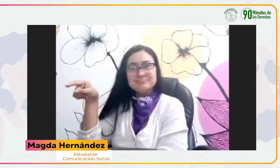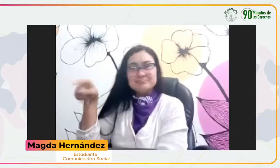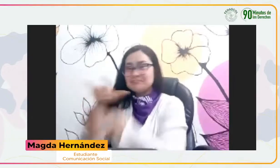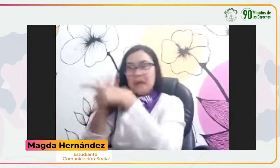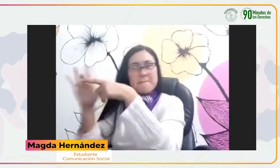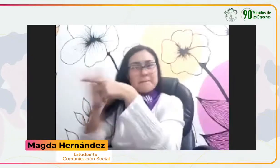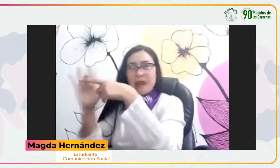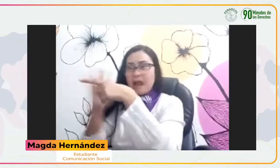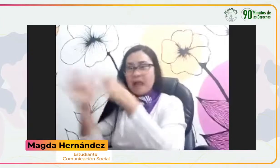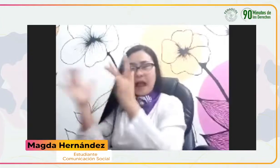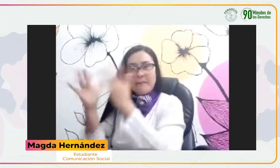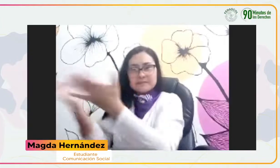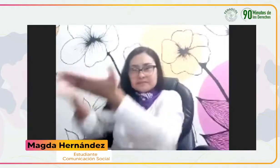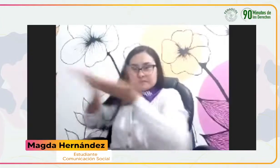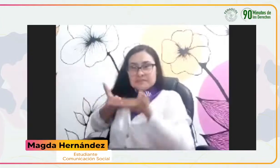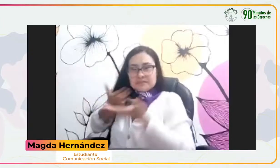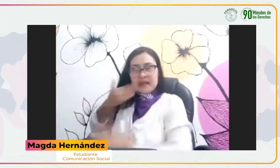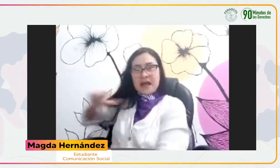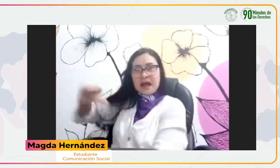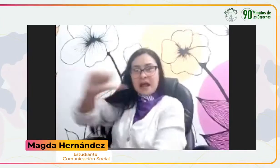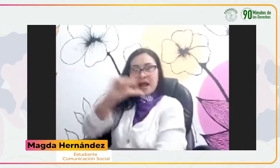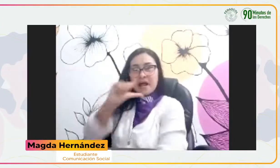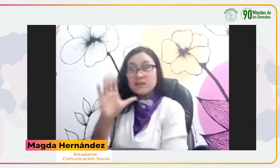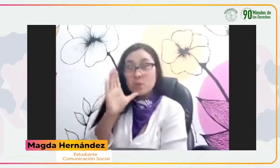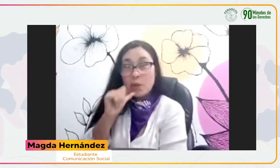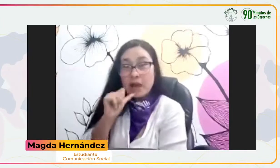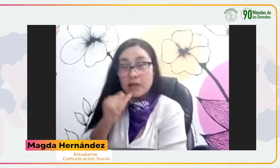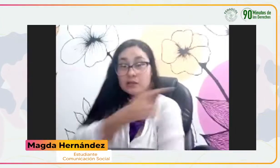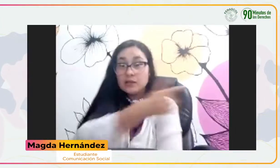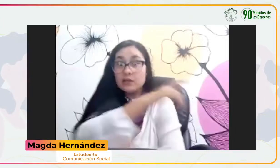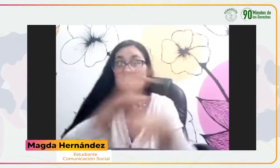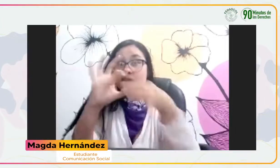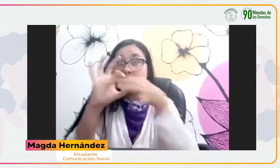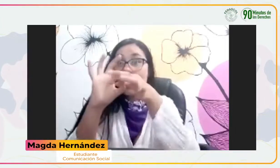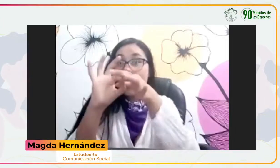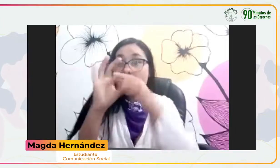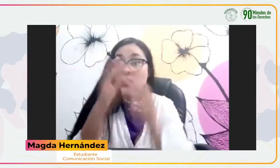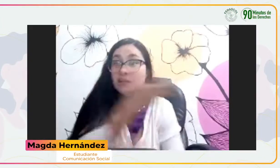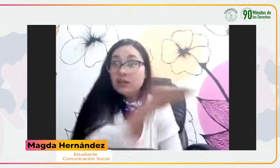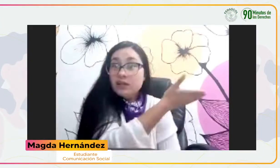hay leyes como tal que especifiquen sobre las mujeres sordas.